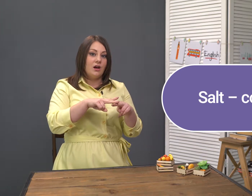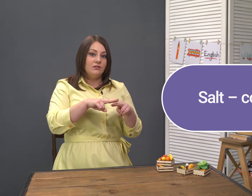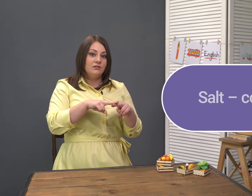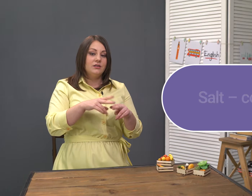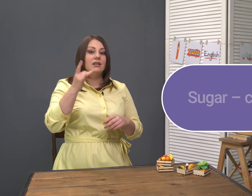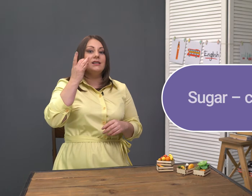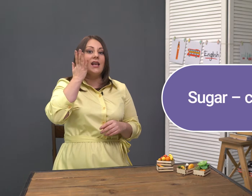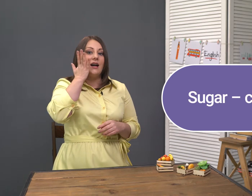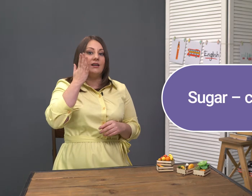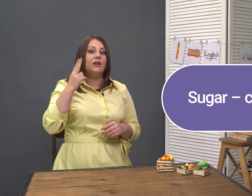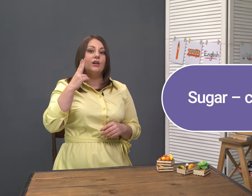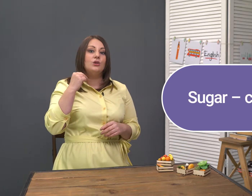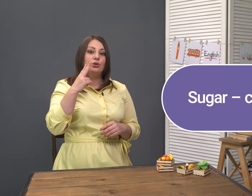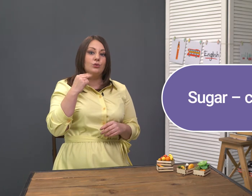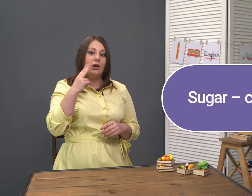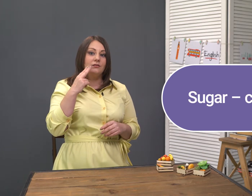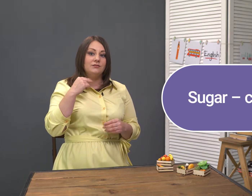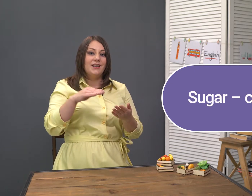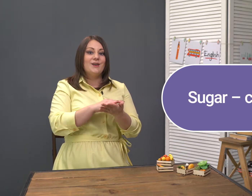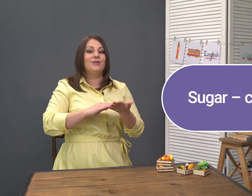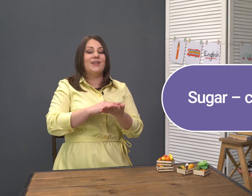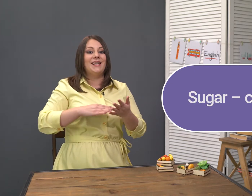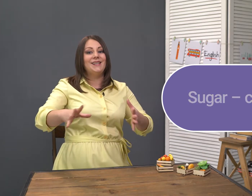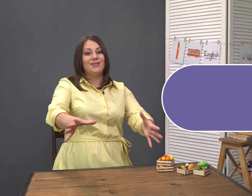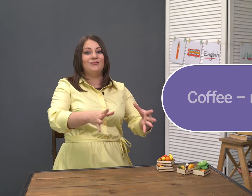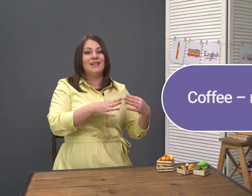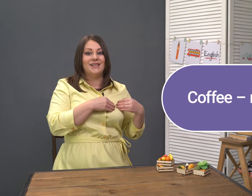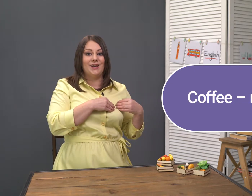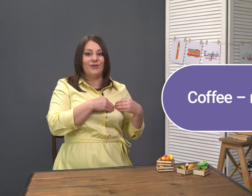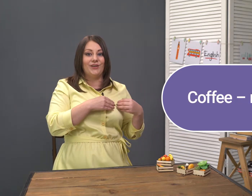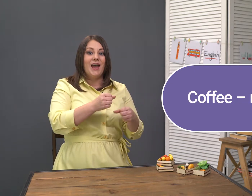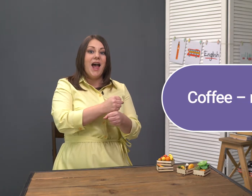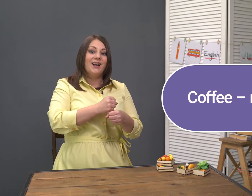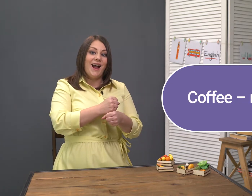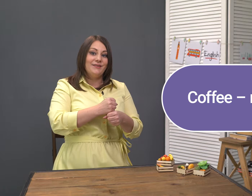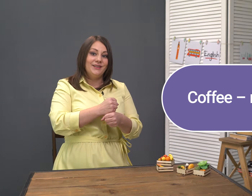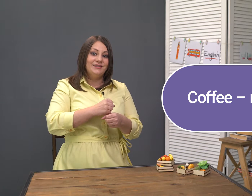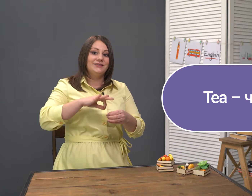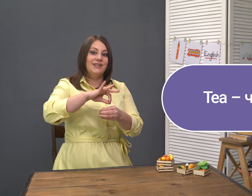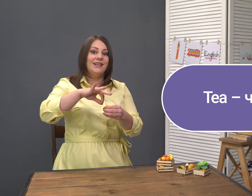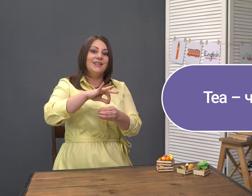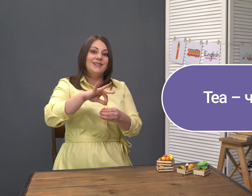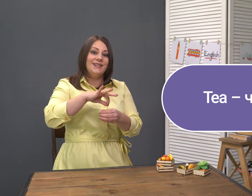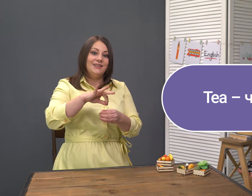Salt. И сахаре. Sugar. Повторяйте вместе со мной. Кофе. Ти.